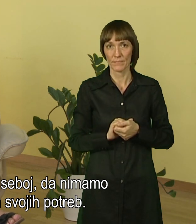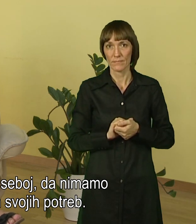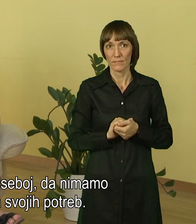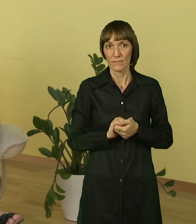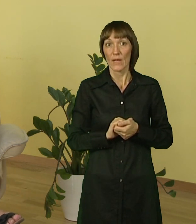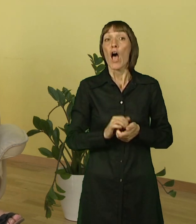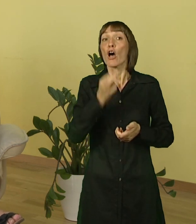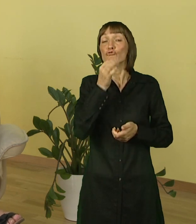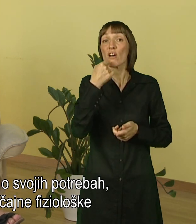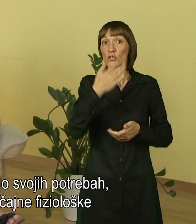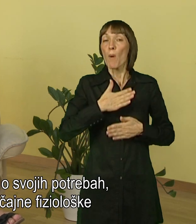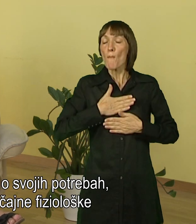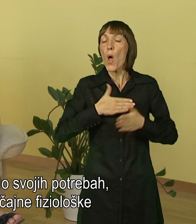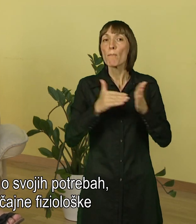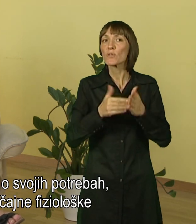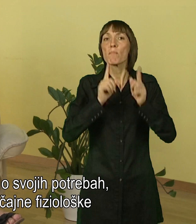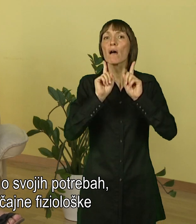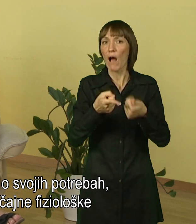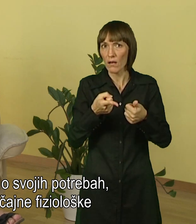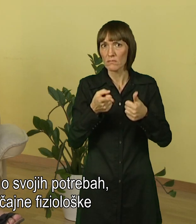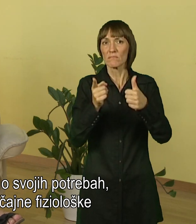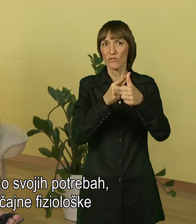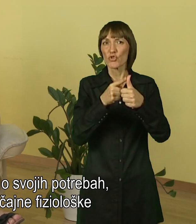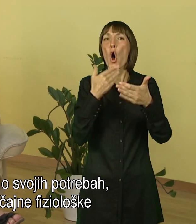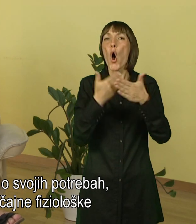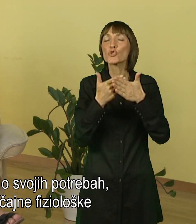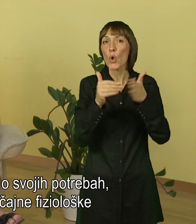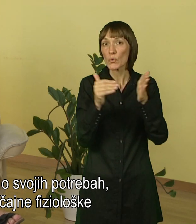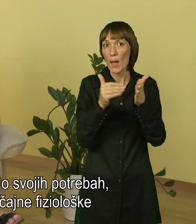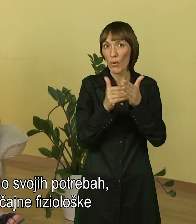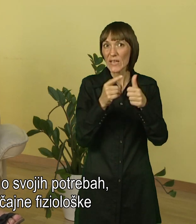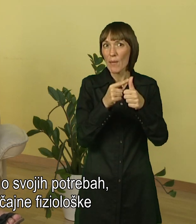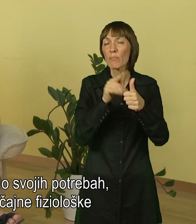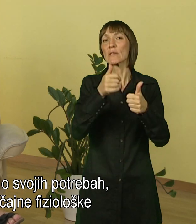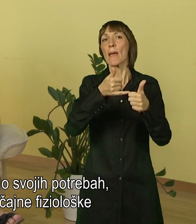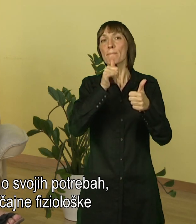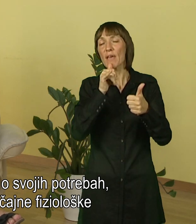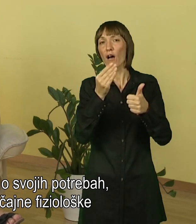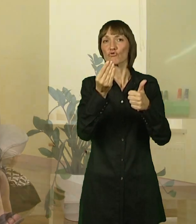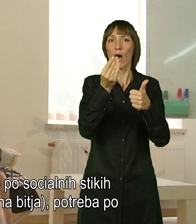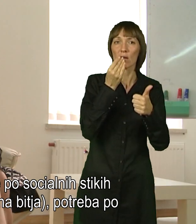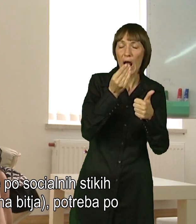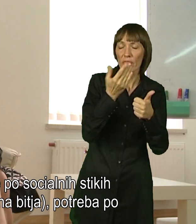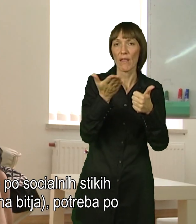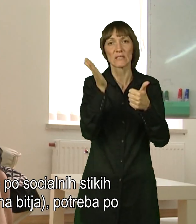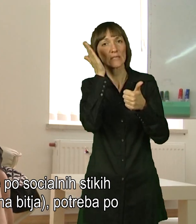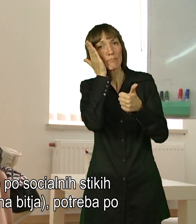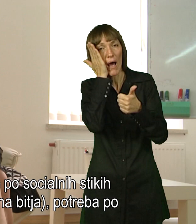zadovoljenih svojih potreb. Se pravi, ko pa govorimo o svojih potrebah, pa mislim bolj na te običajno fiziološke